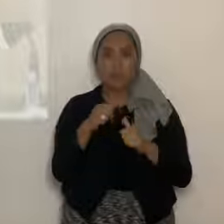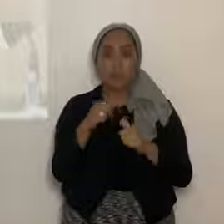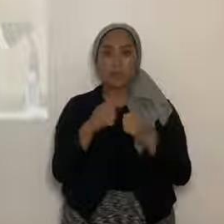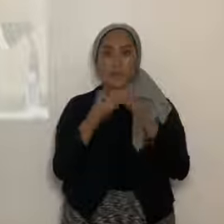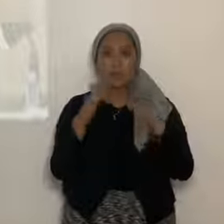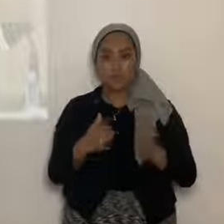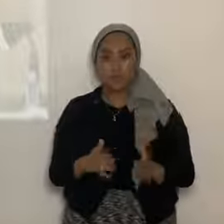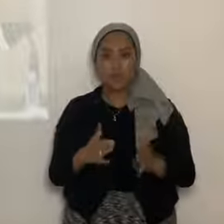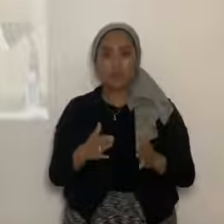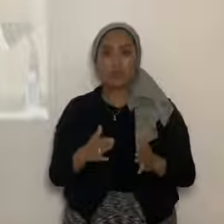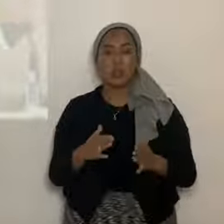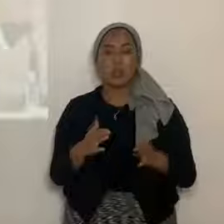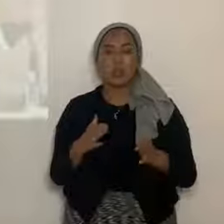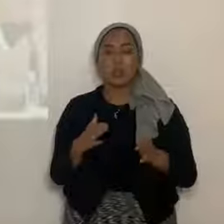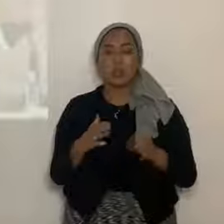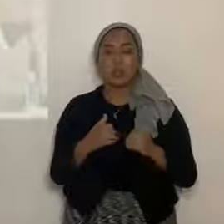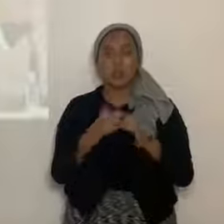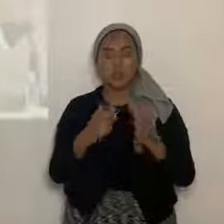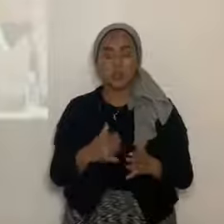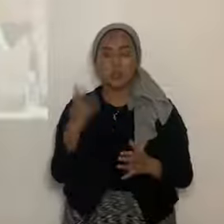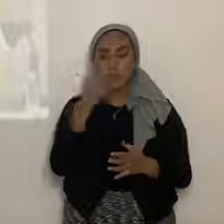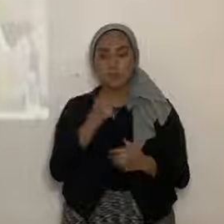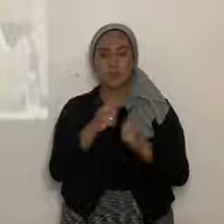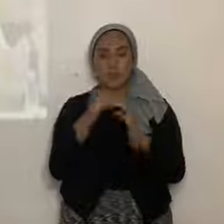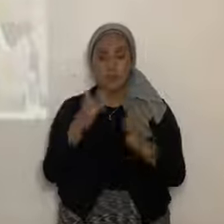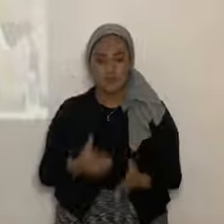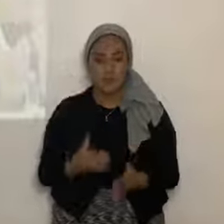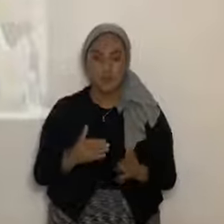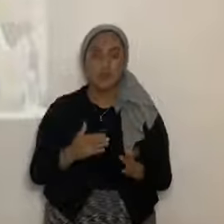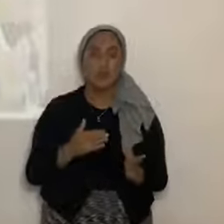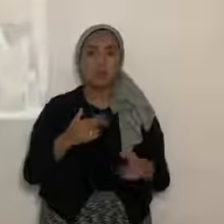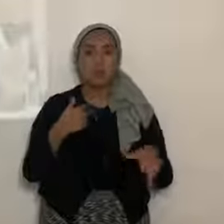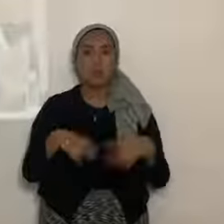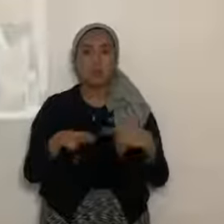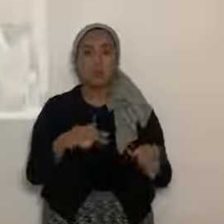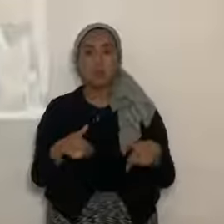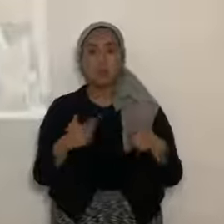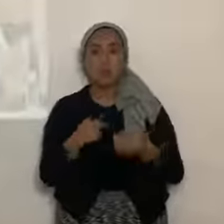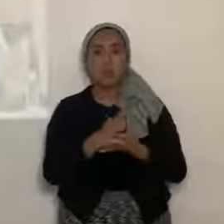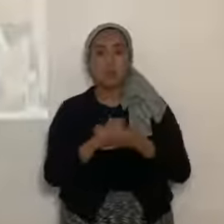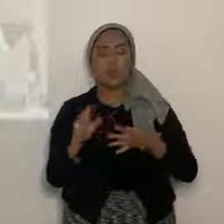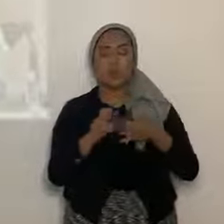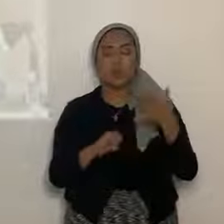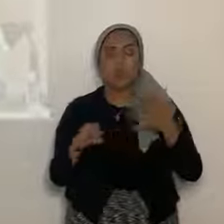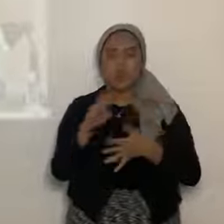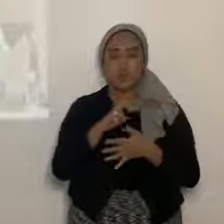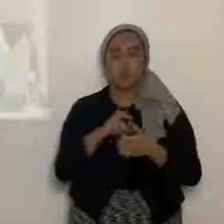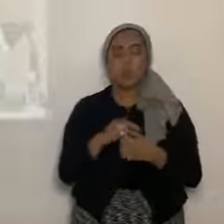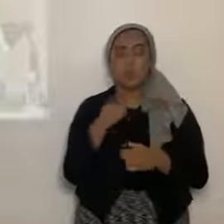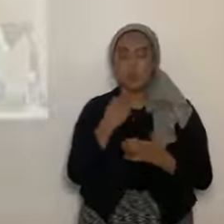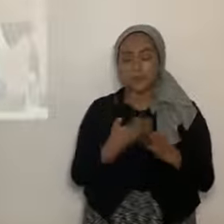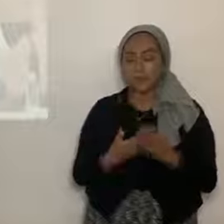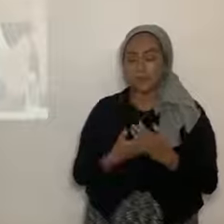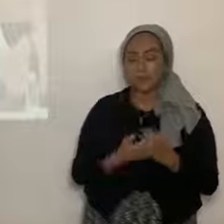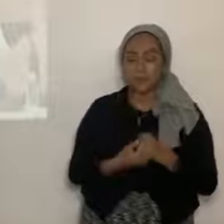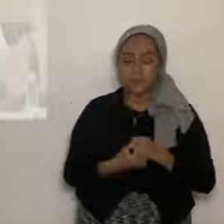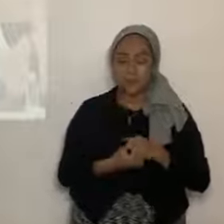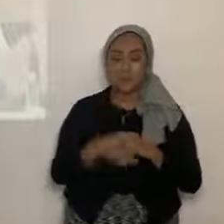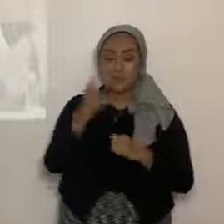iban, esos discípulos preciosos de Yahshua, iban camino a santificación. Entonces dice aquí, Yahshua les dijo, por vuestra